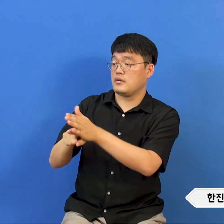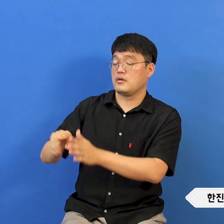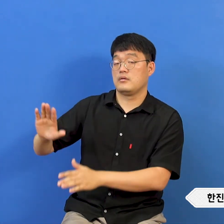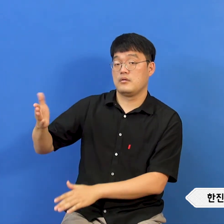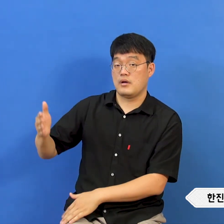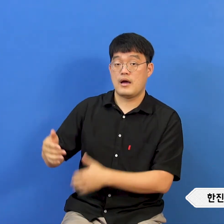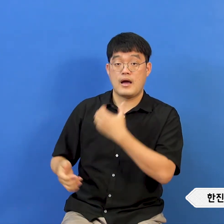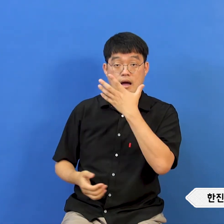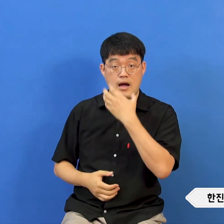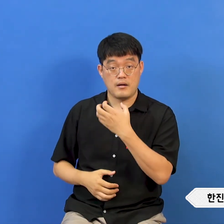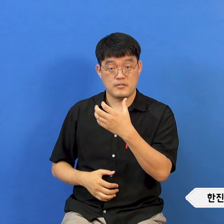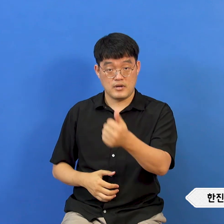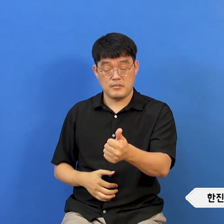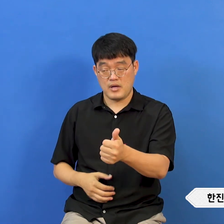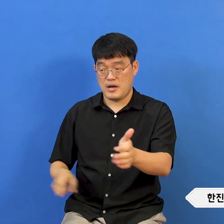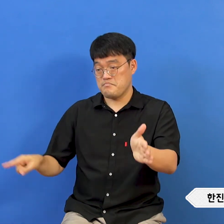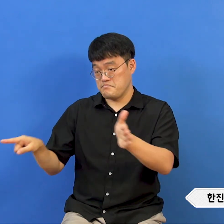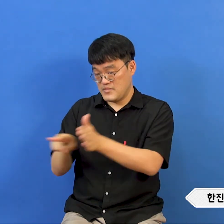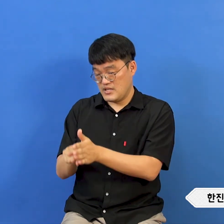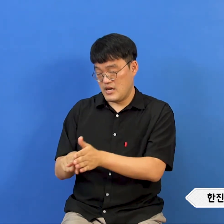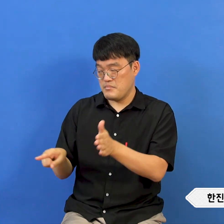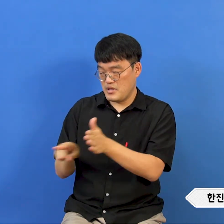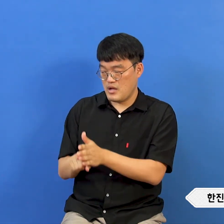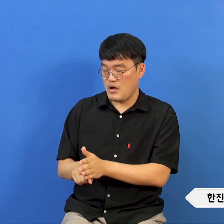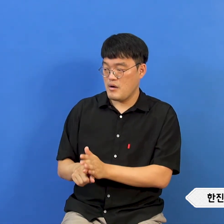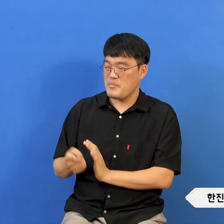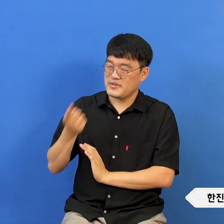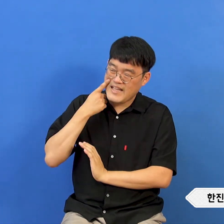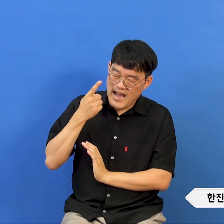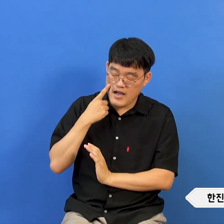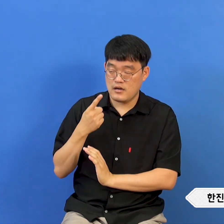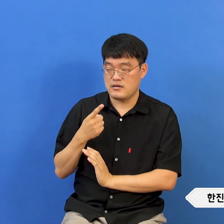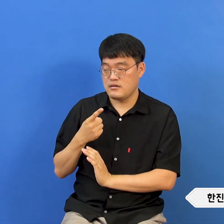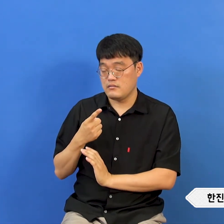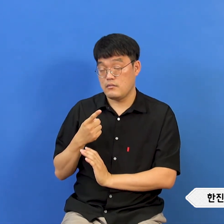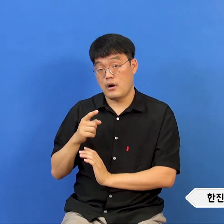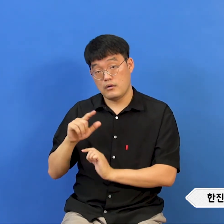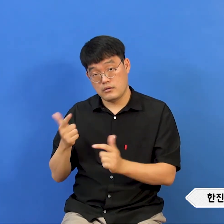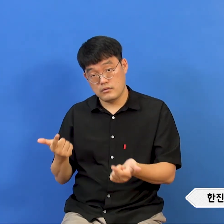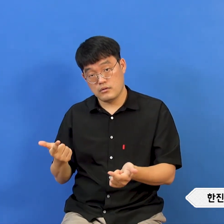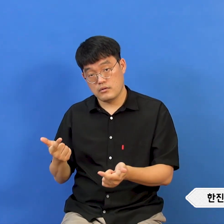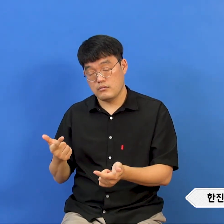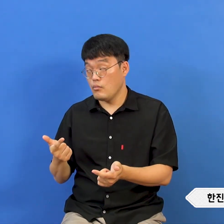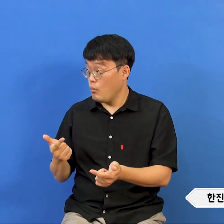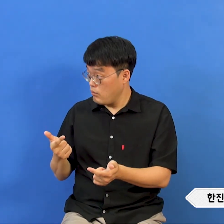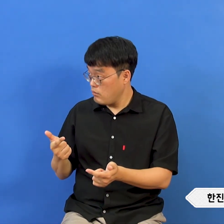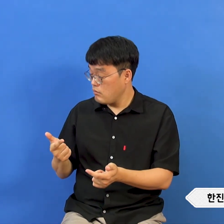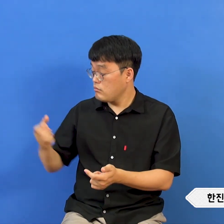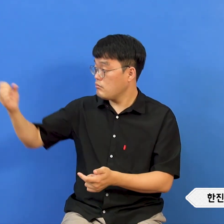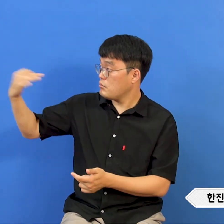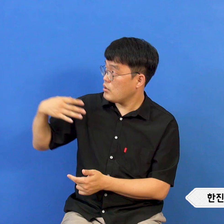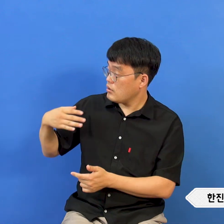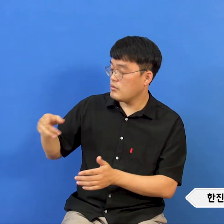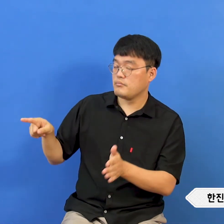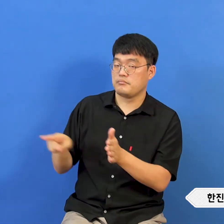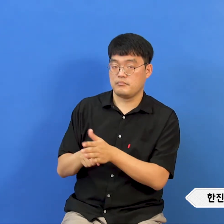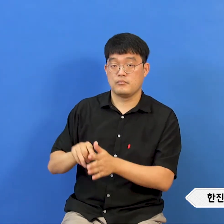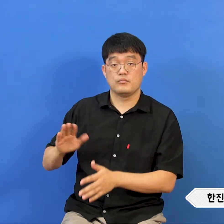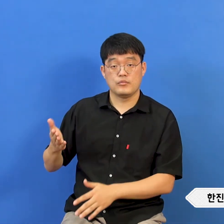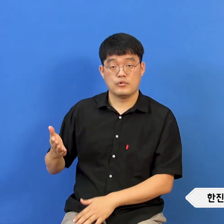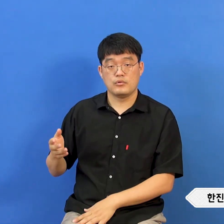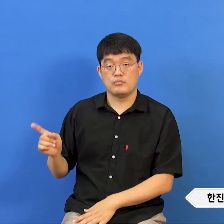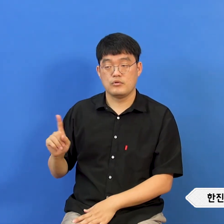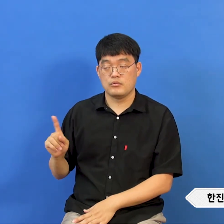아브라함이 믿자, 한번 믿어보자, 악을 쓰지도 않았는데 그냥 믿어졌습니다. 워낙 이상한